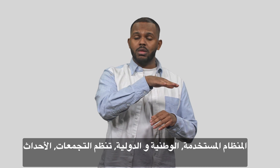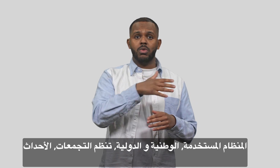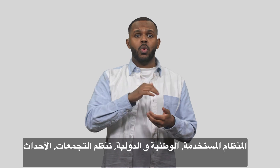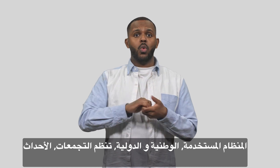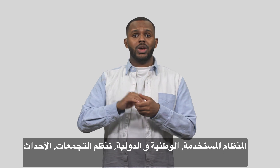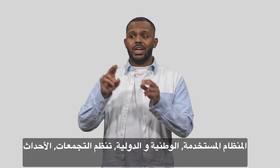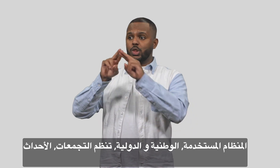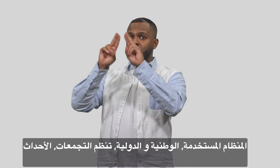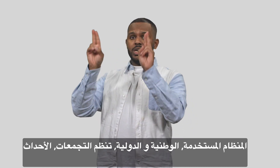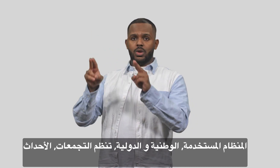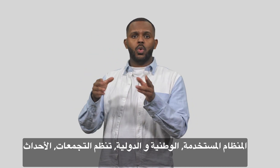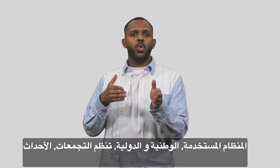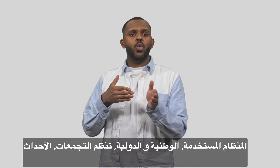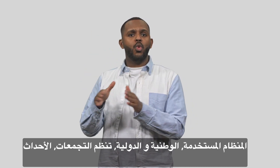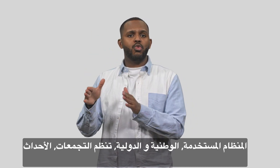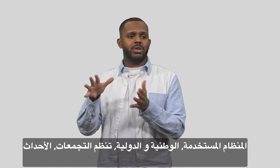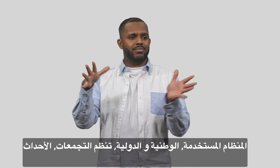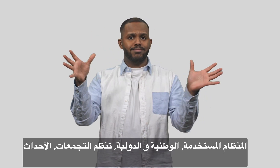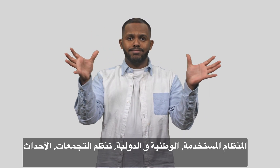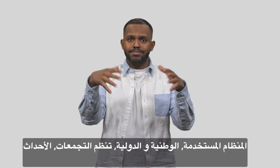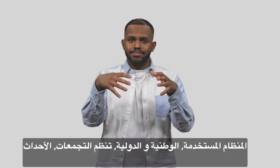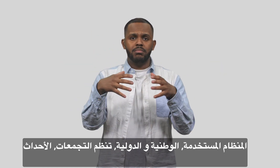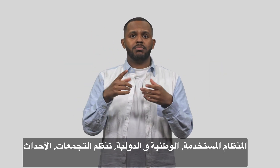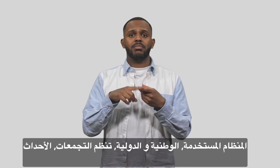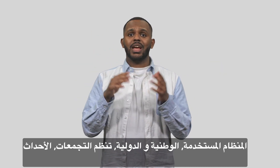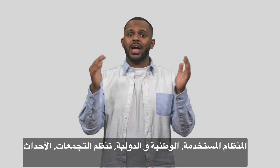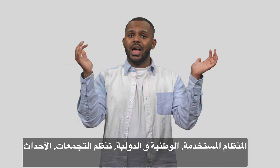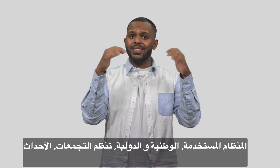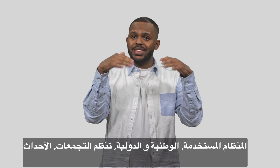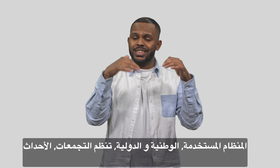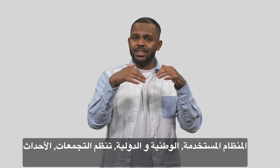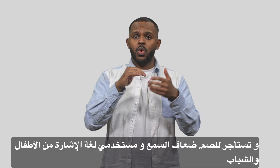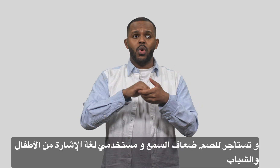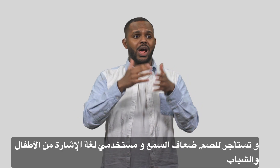المنظمات المستخدمة الوطنية والدولية تنظم التجمعات والأحداث